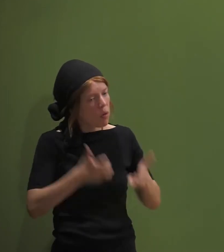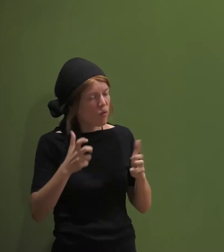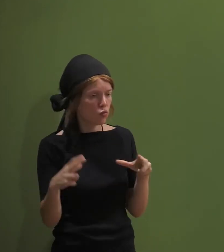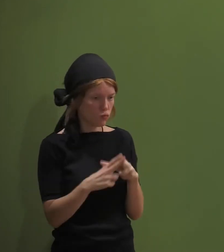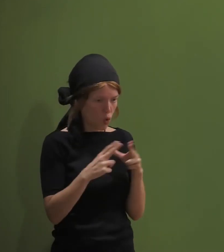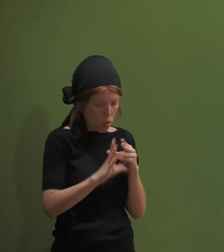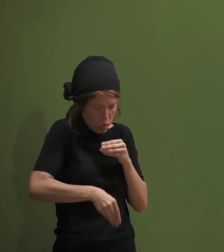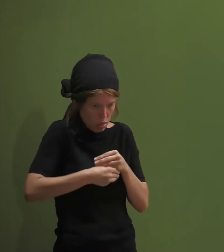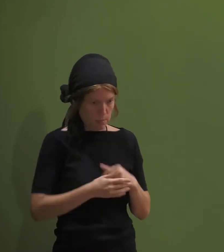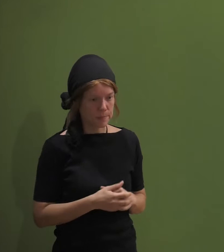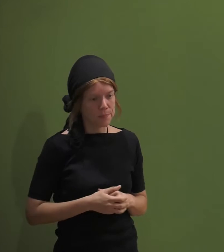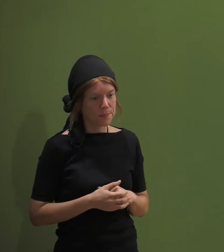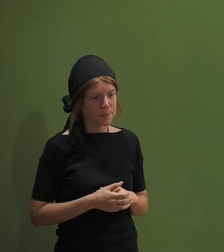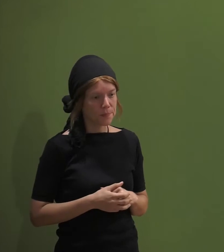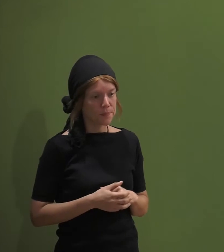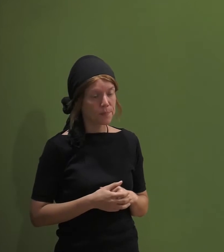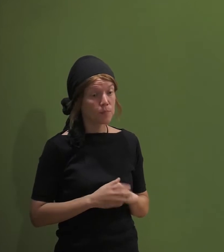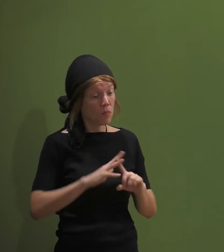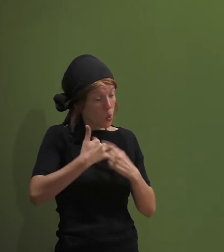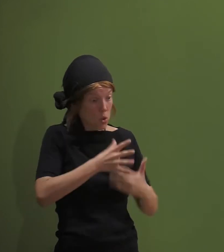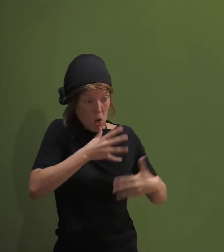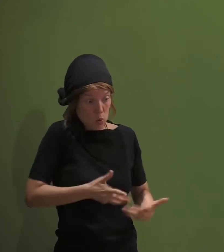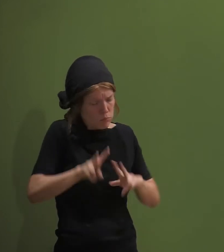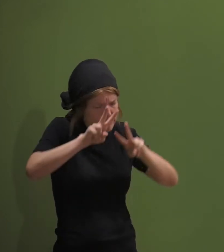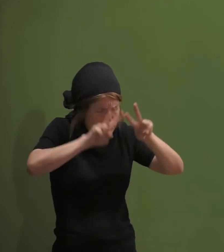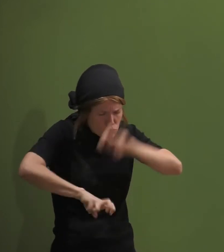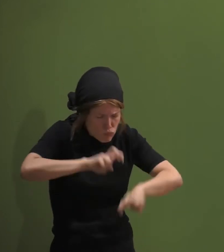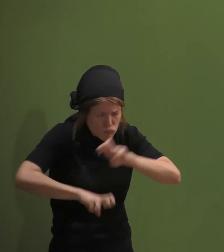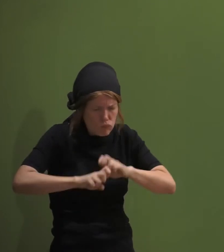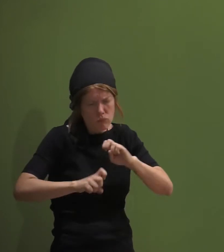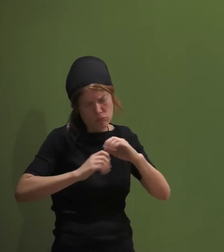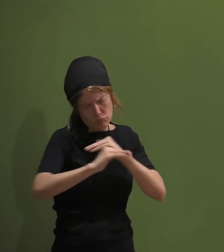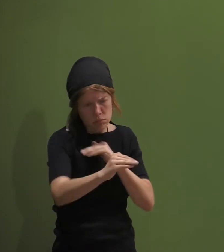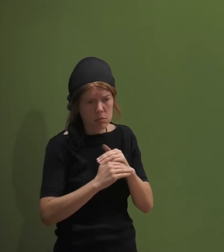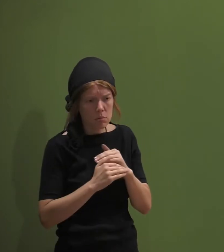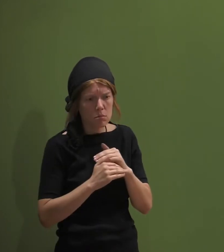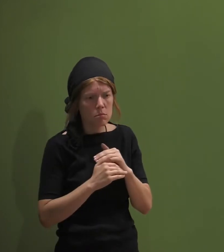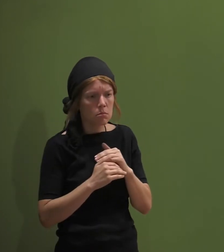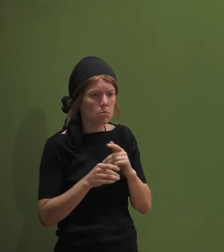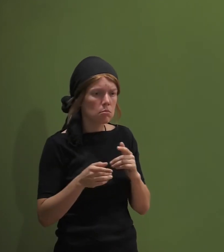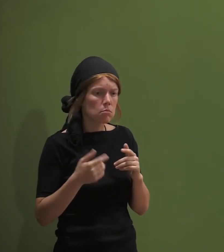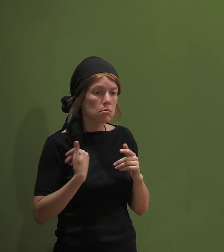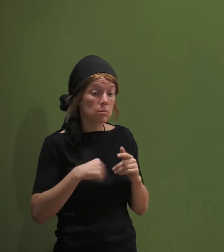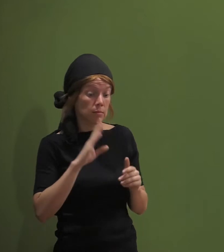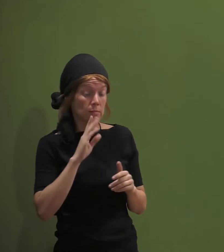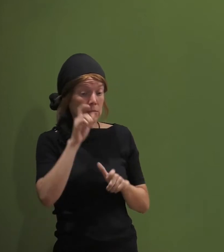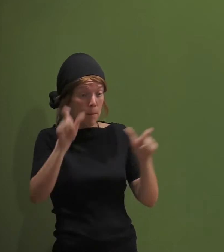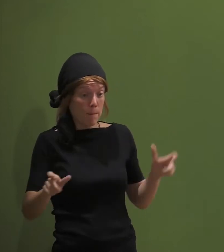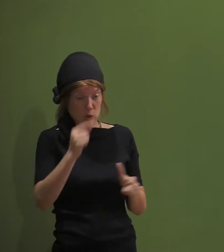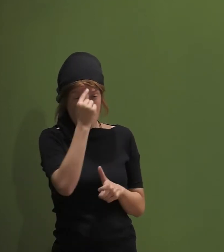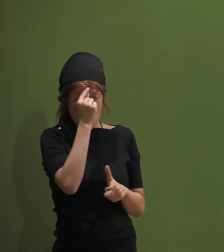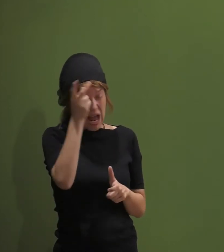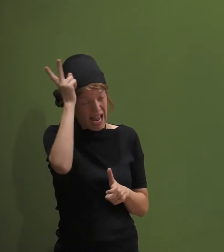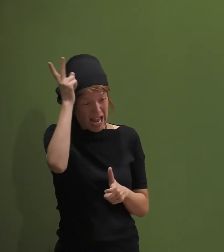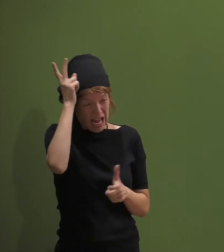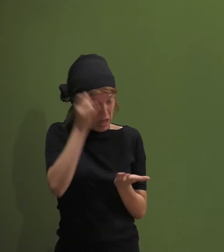sociales adicionales generados. En el contexto actual de búsqueda de producciones sostenibles, se puede mantener lo que ya indicaron agrónomos indios en los años